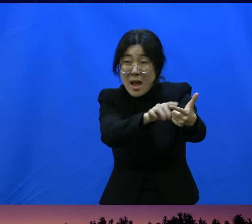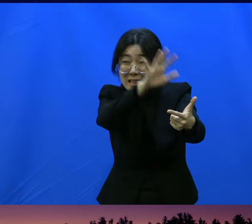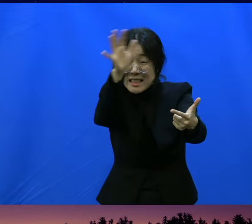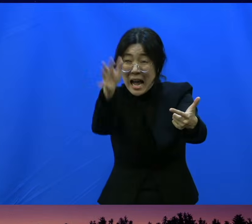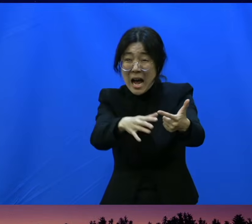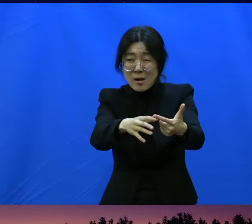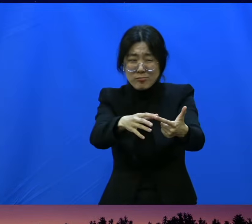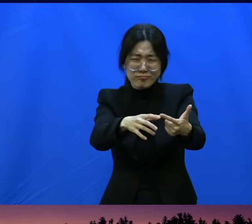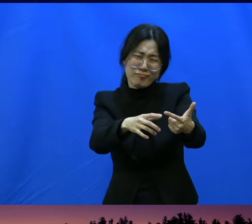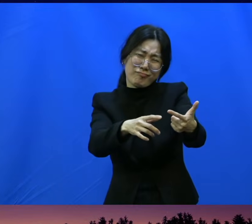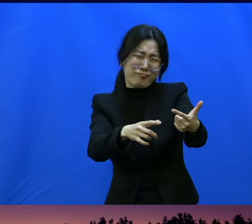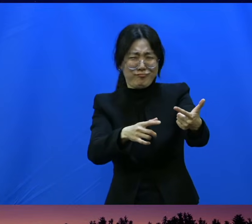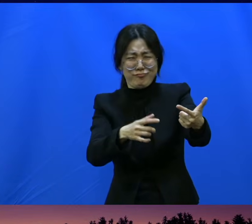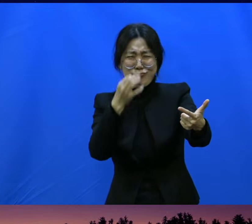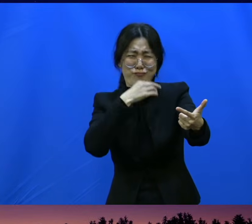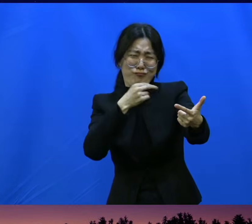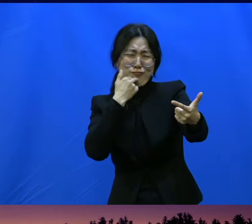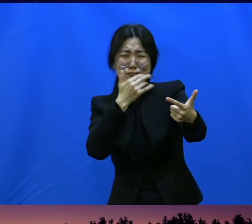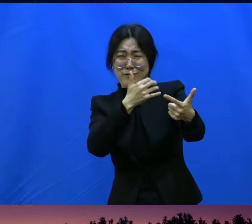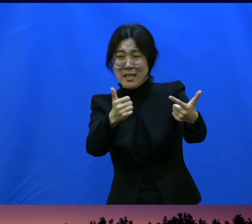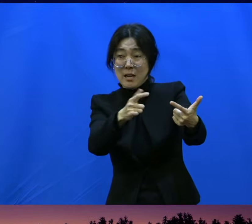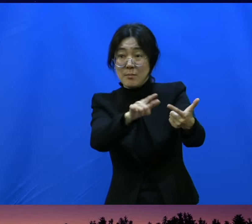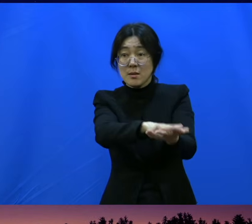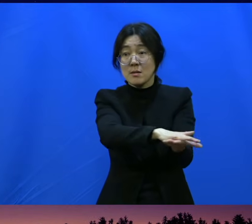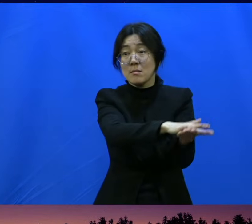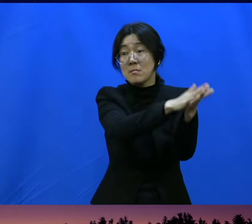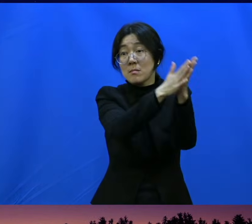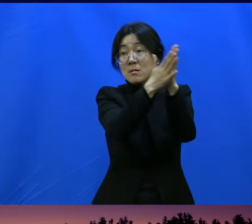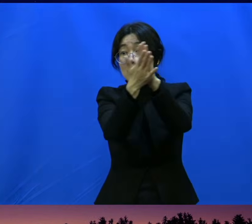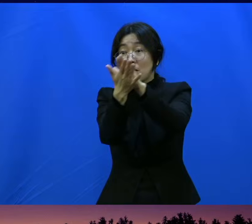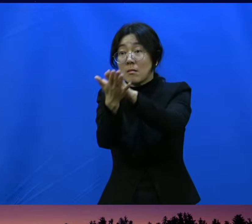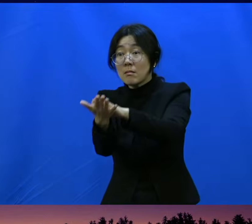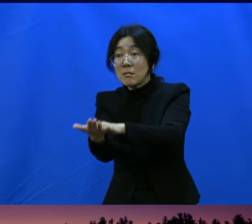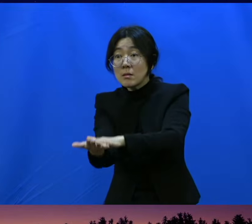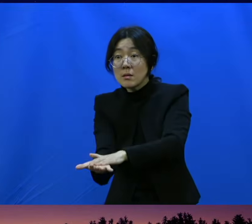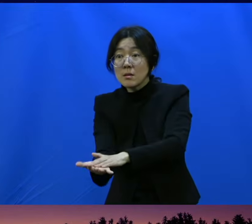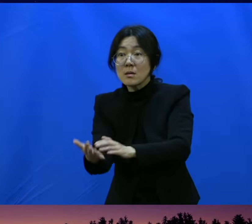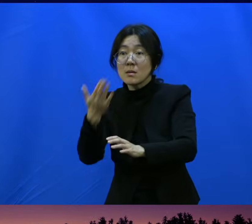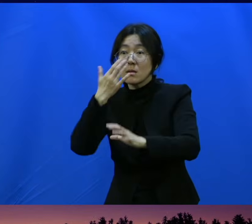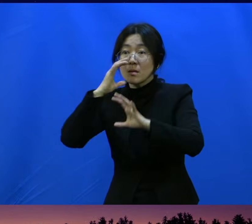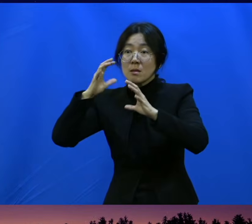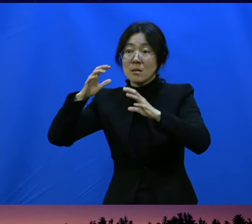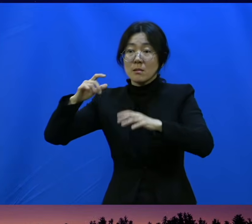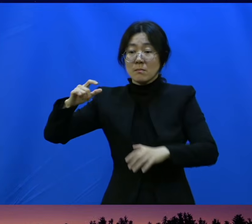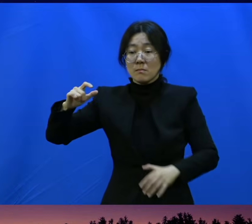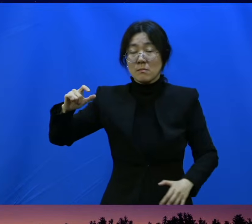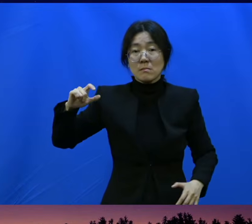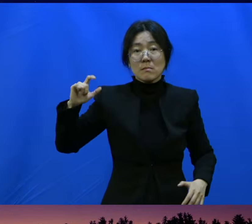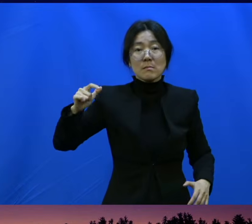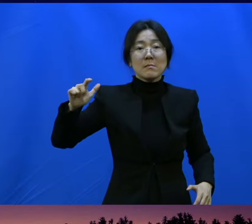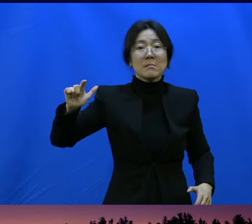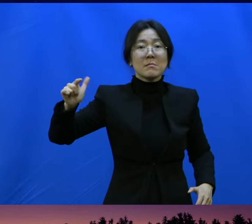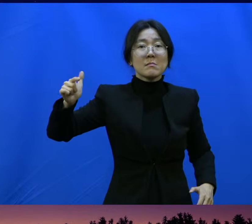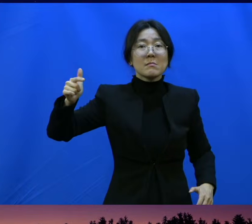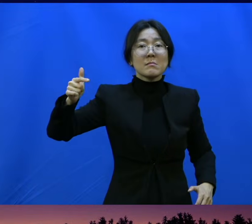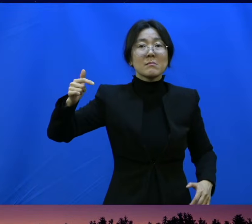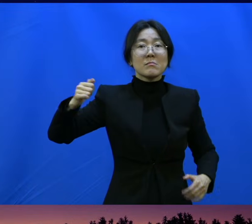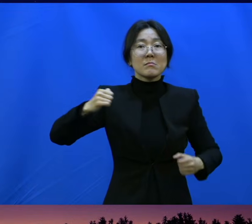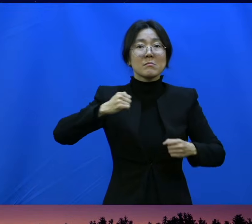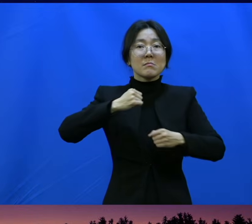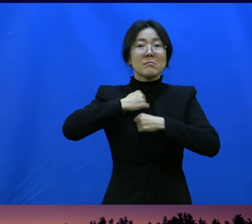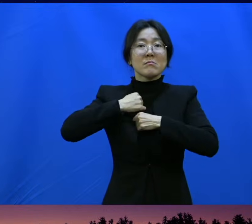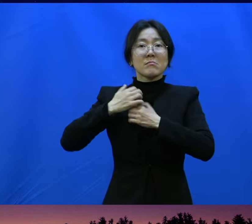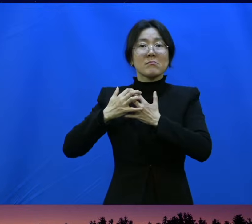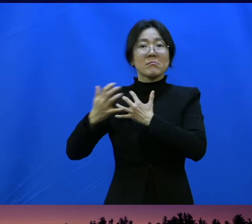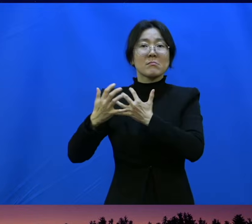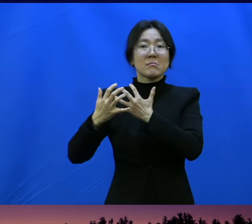용장으로 태어나게 됩니다. 환난 가운데서, 내리막길에서 하나님이 가장 위대한